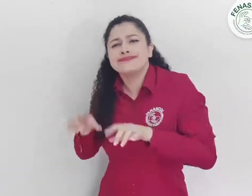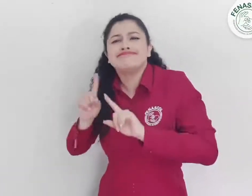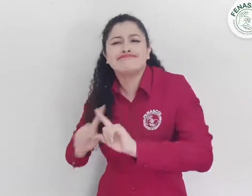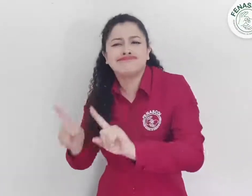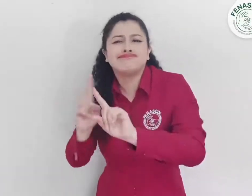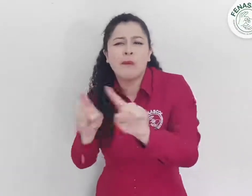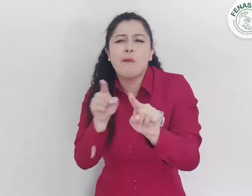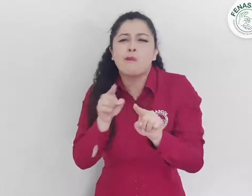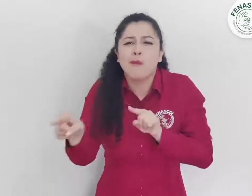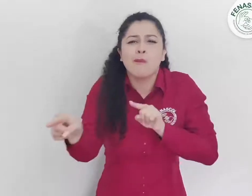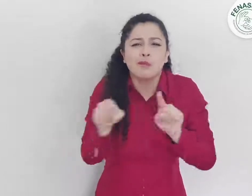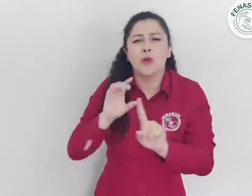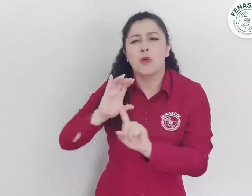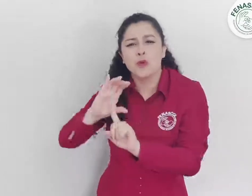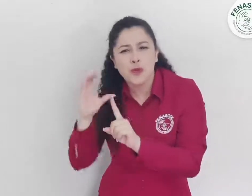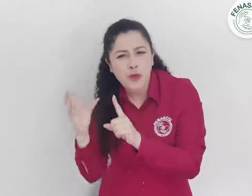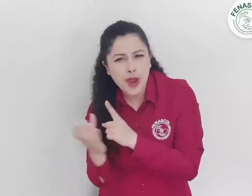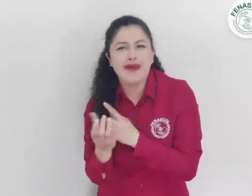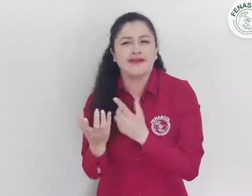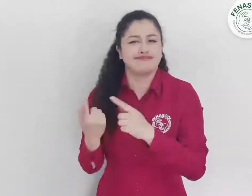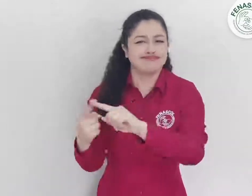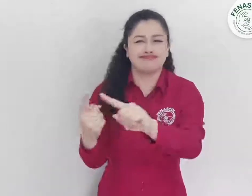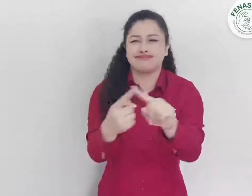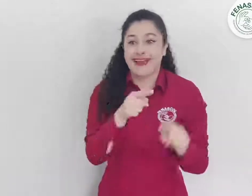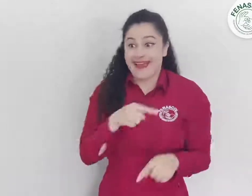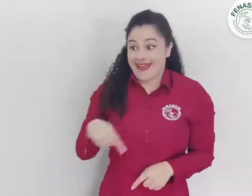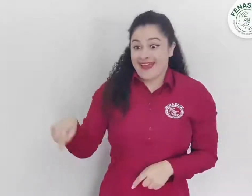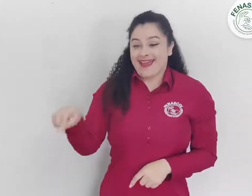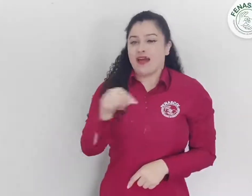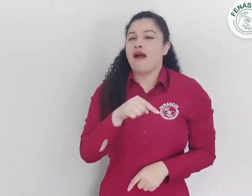en cultura y demás